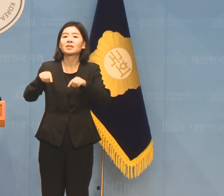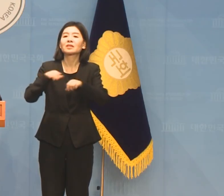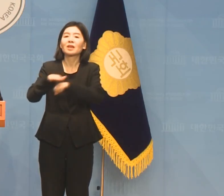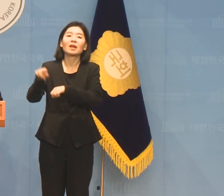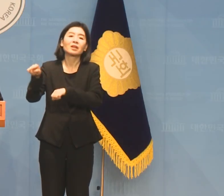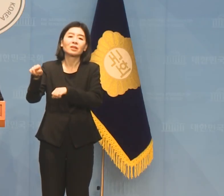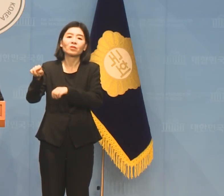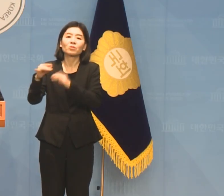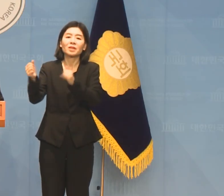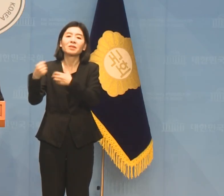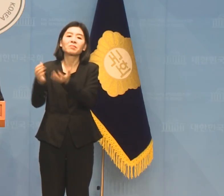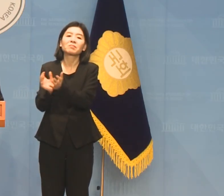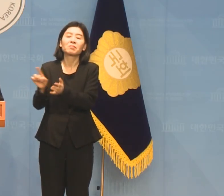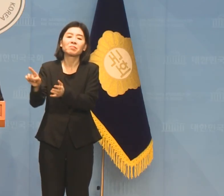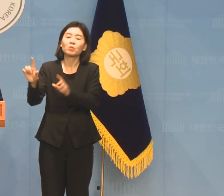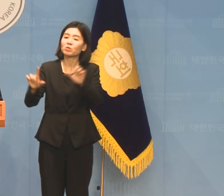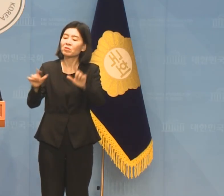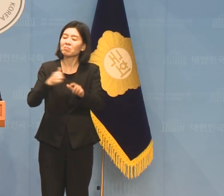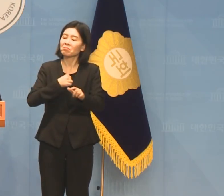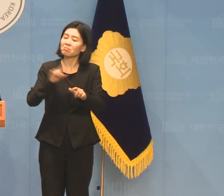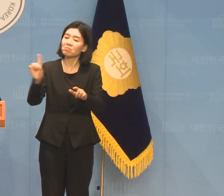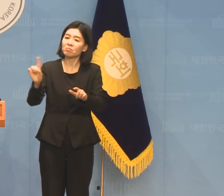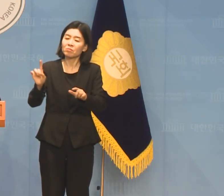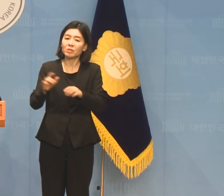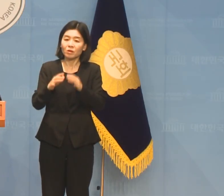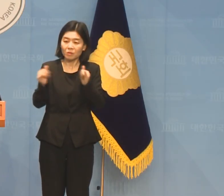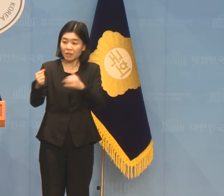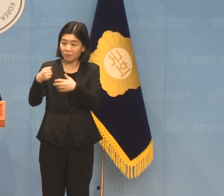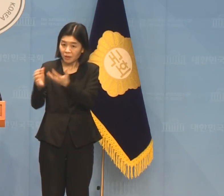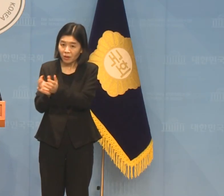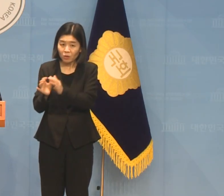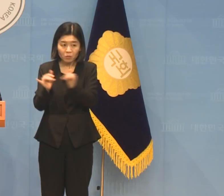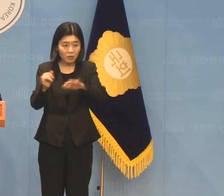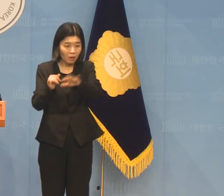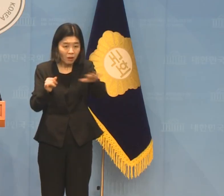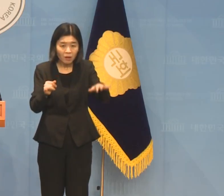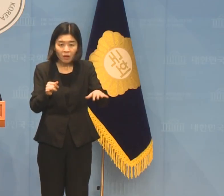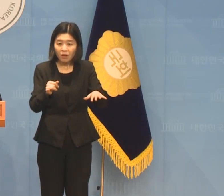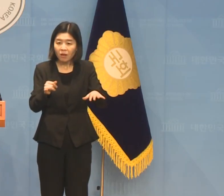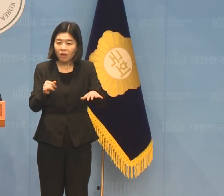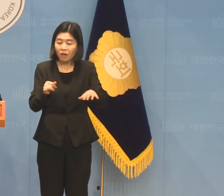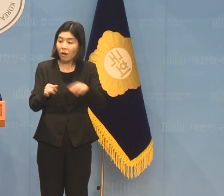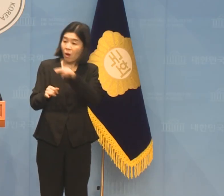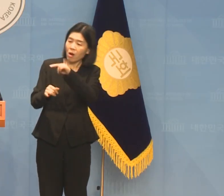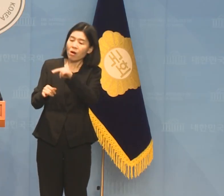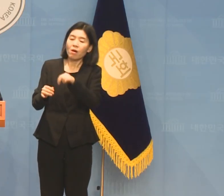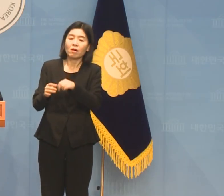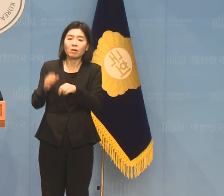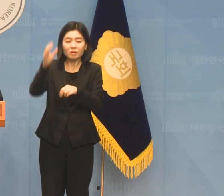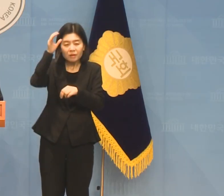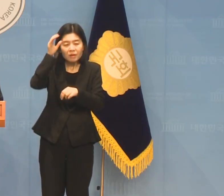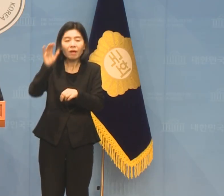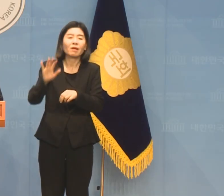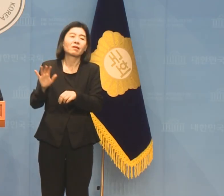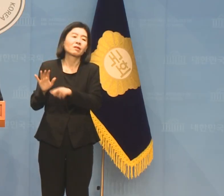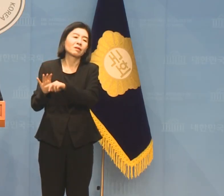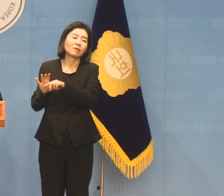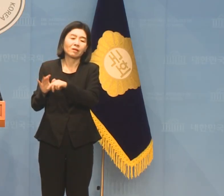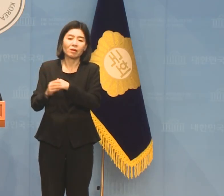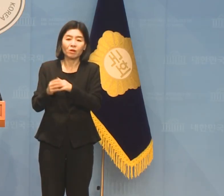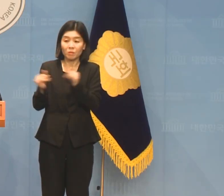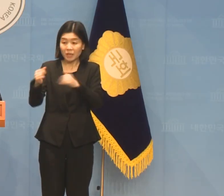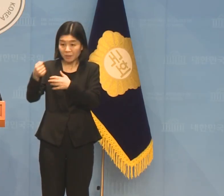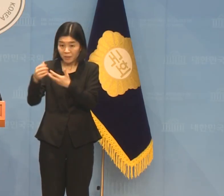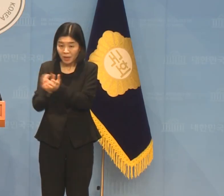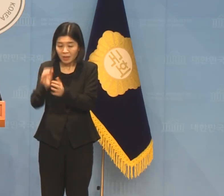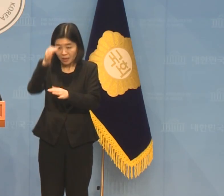아니겠습니까? 국민들은 더 이상 국민의힘에 대한 일말의 기대도 하지 않습니다. 이제 국민의힘이 국민들에게 사죄할